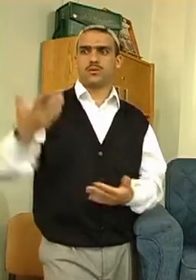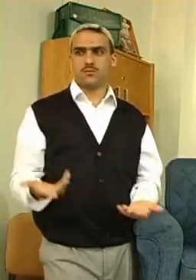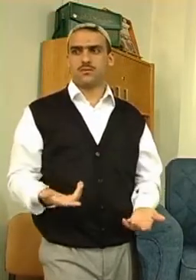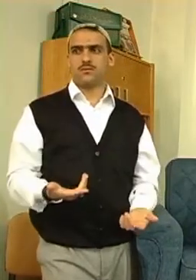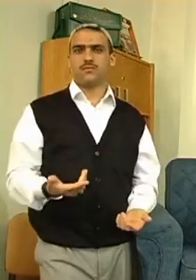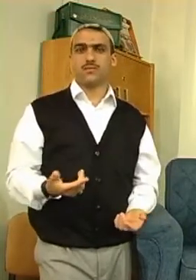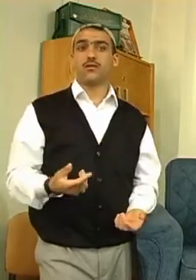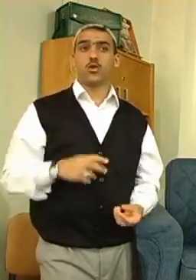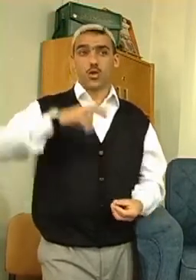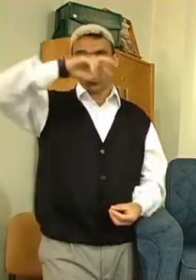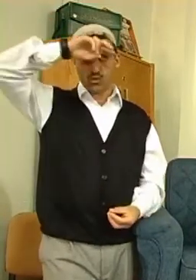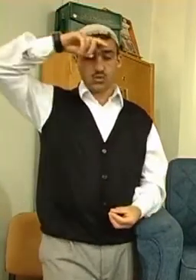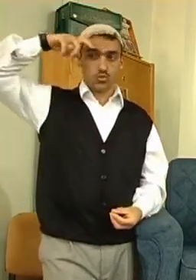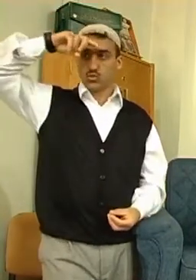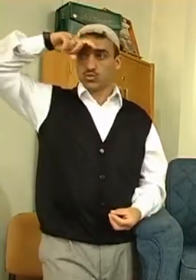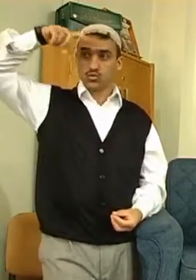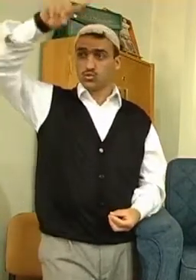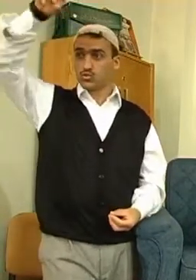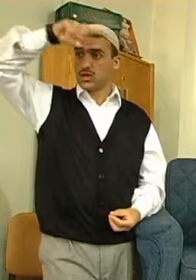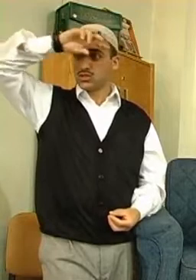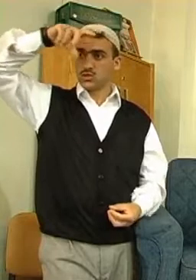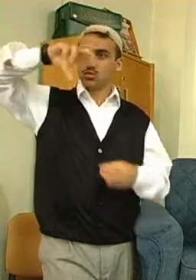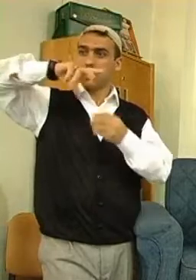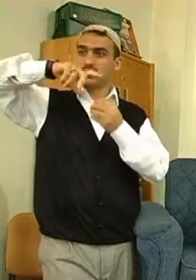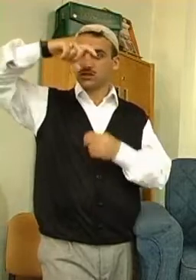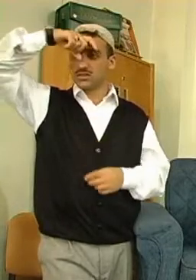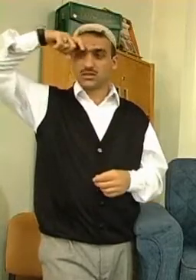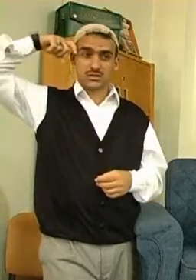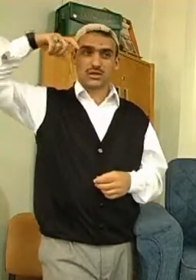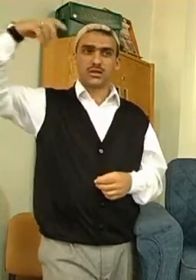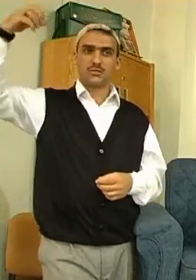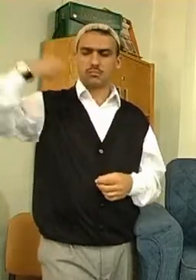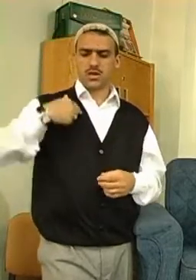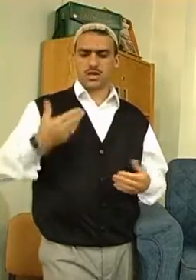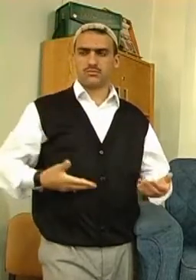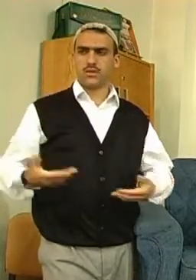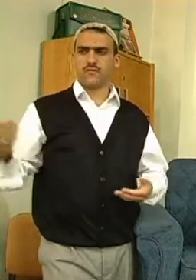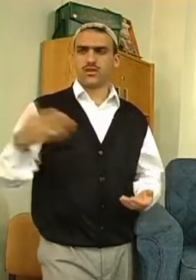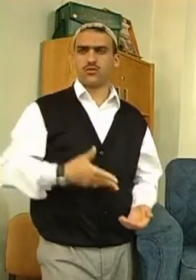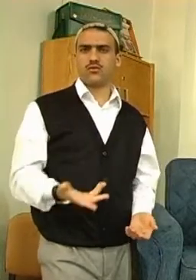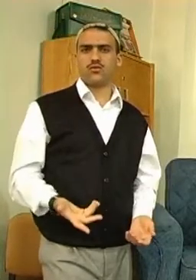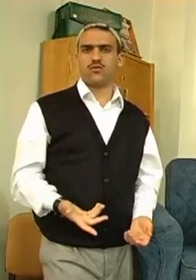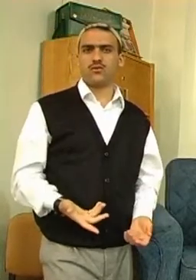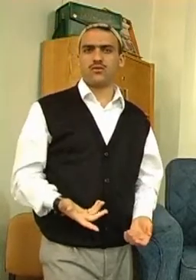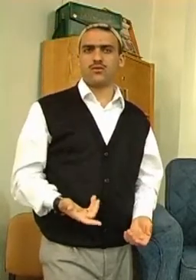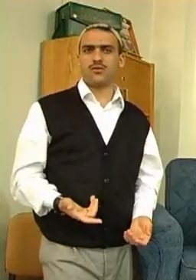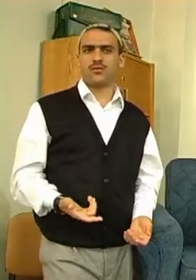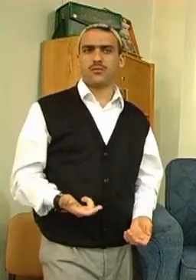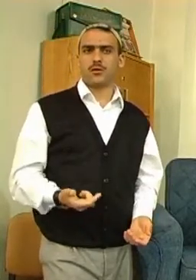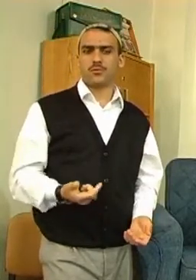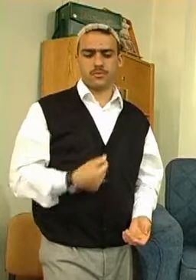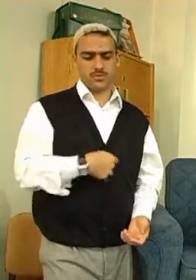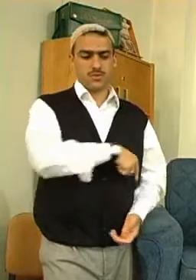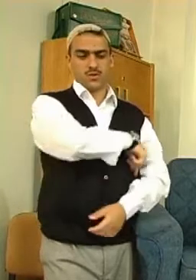Bitti. Kamer usta diyor ya, kandilim diyor. Dünyada Allah'ın misafiriyim, yeryüzünün halifesiyim. Da beni hiçbir şey yükseltemez